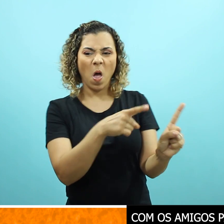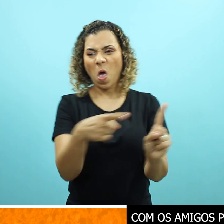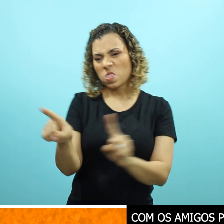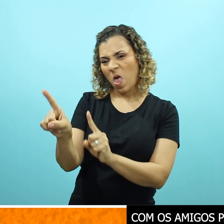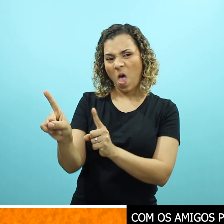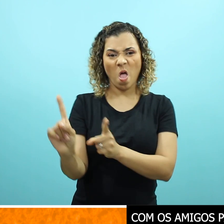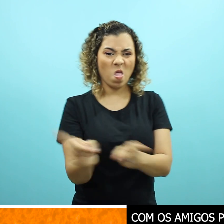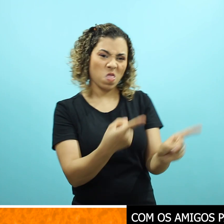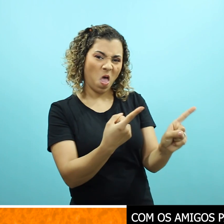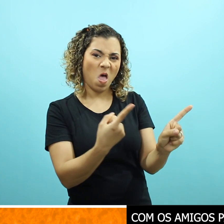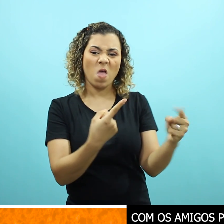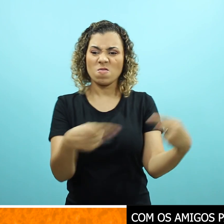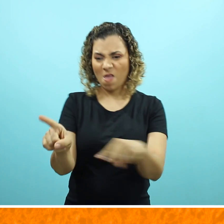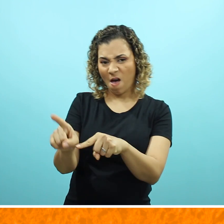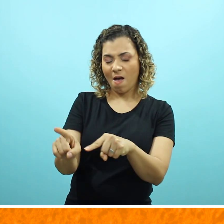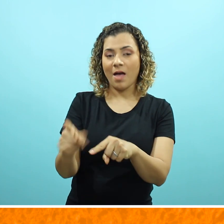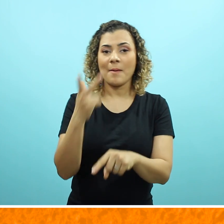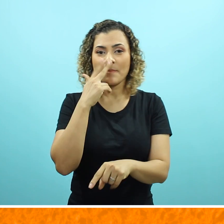contra os outros.